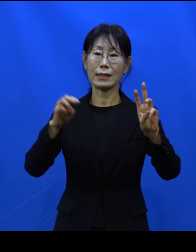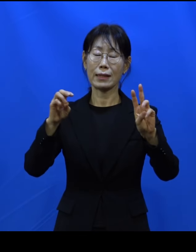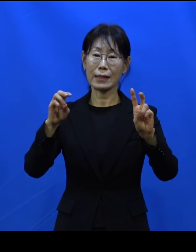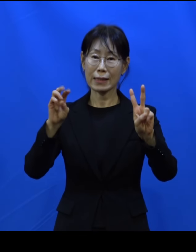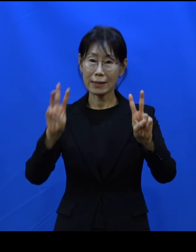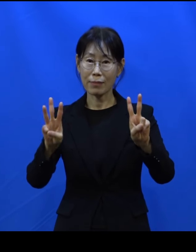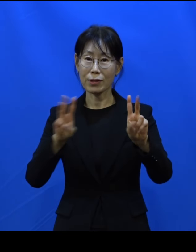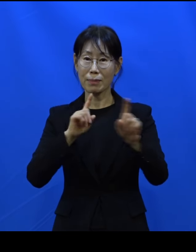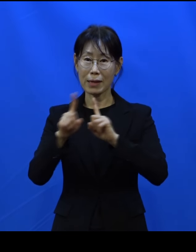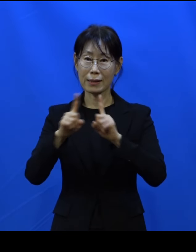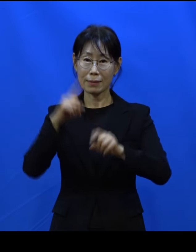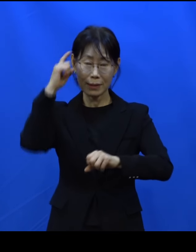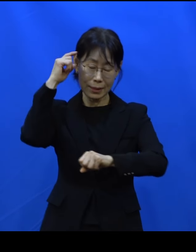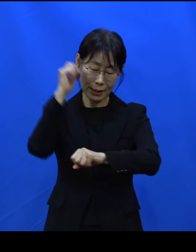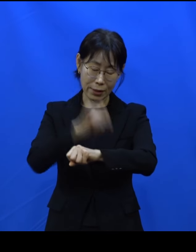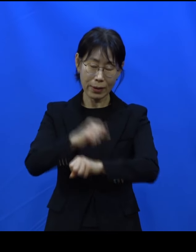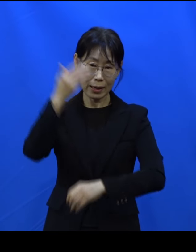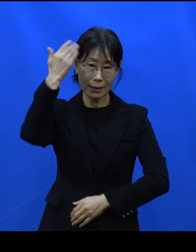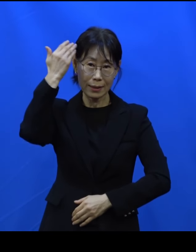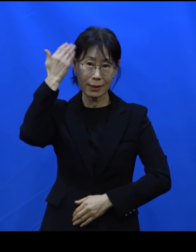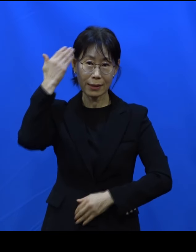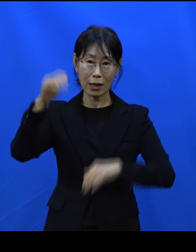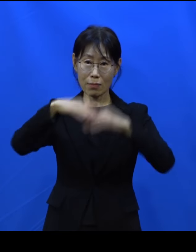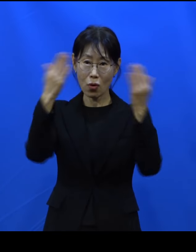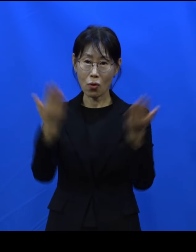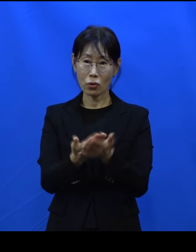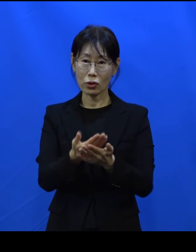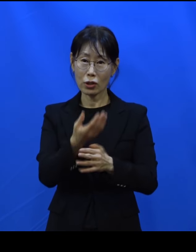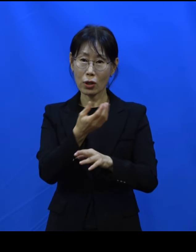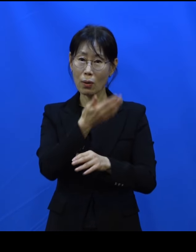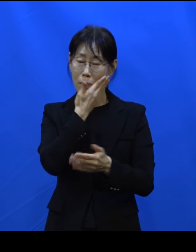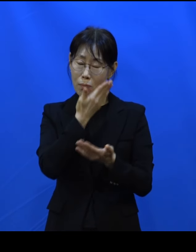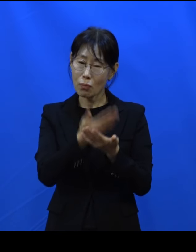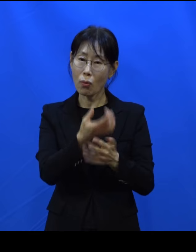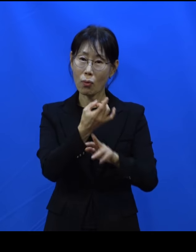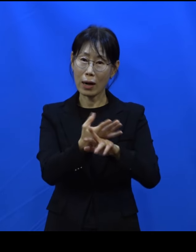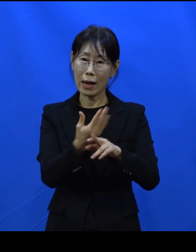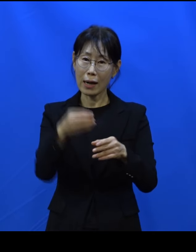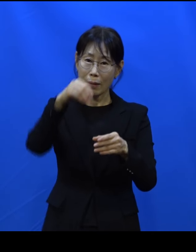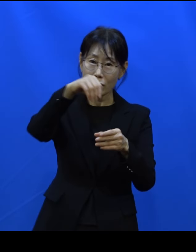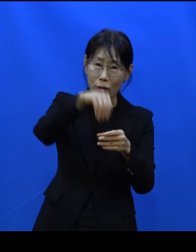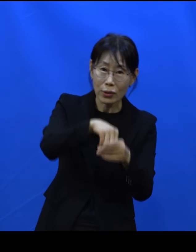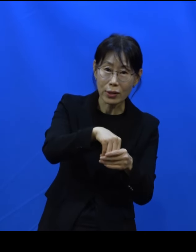모든 보화가 감추어져 있느니라.